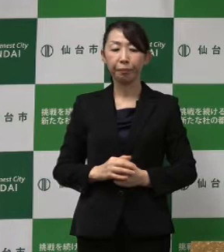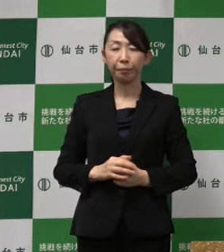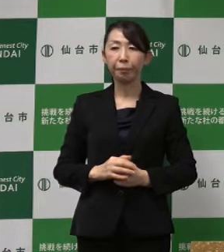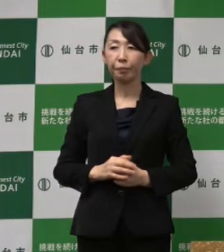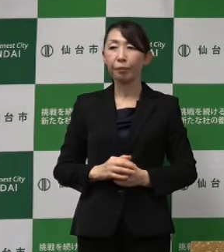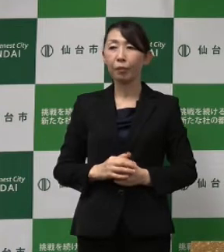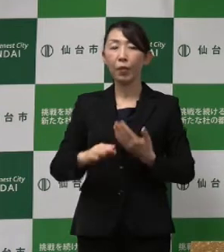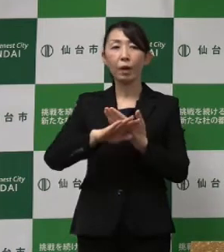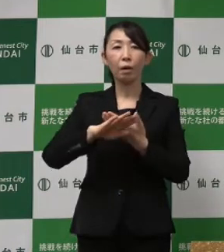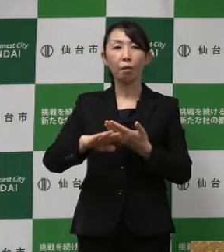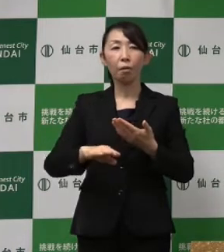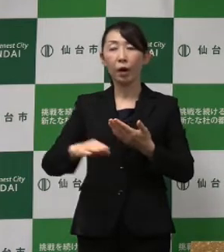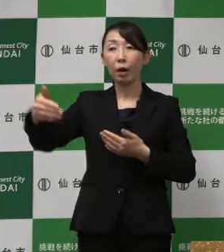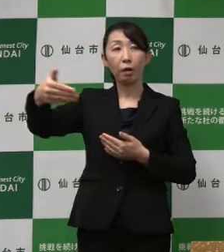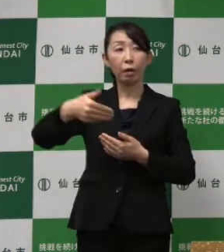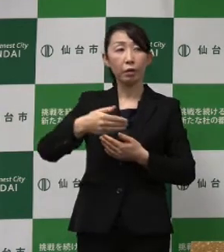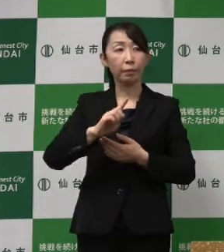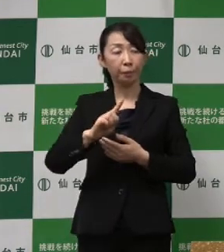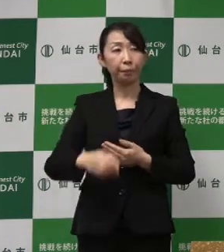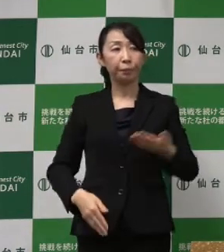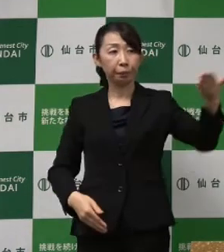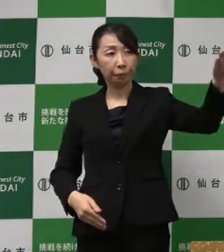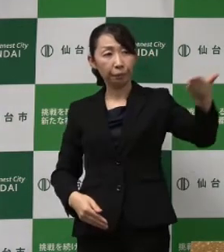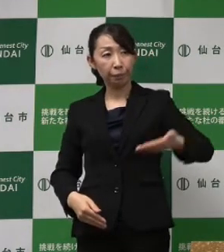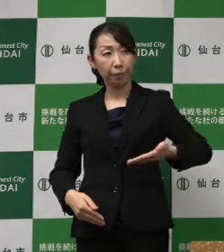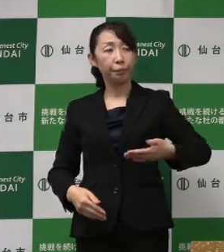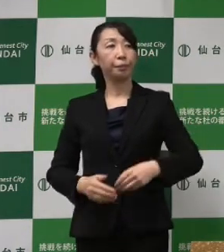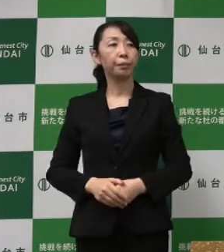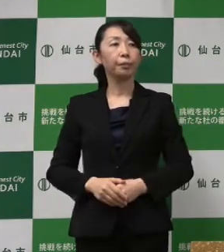はい、他にご質問いかがでしょうか。どうぞ。